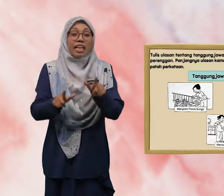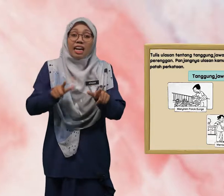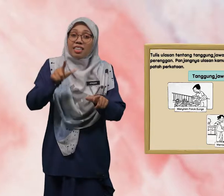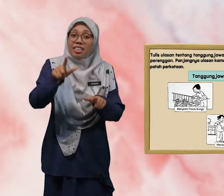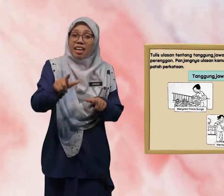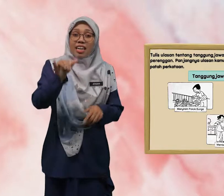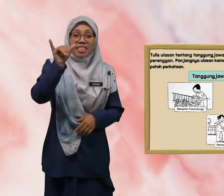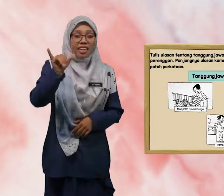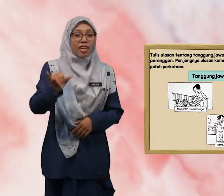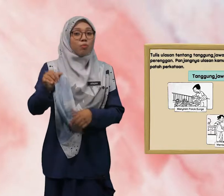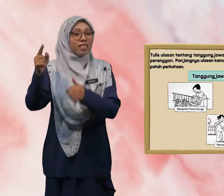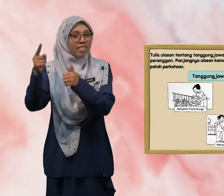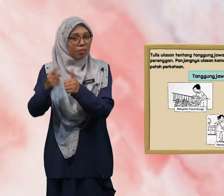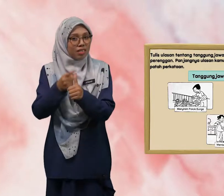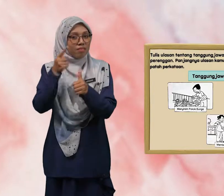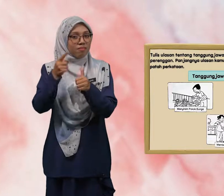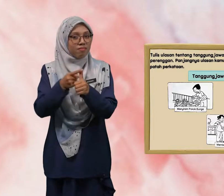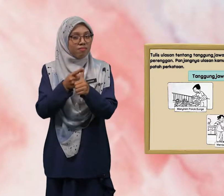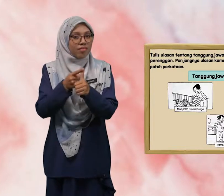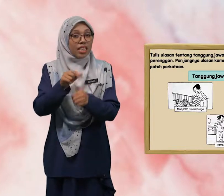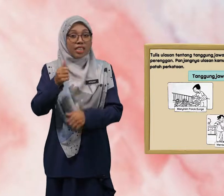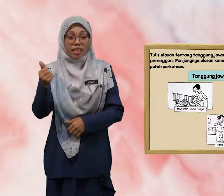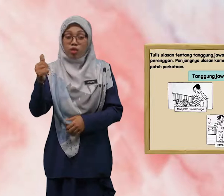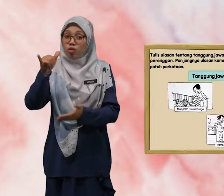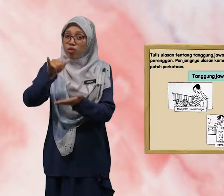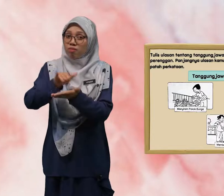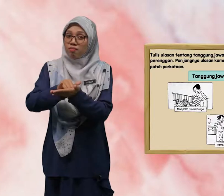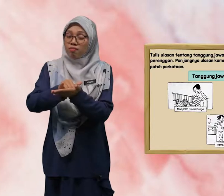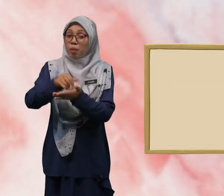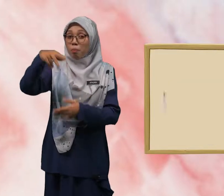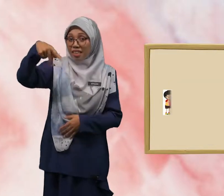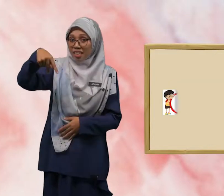langkah yang pertama yaitu Pi